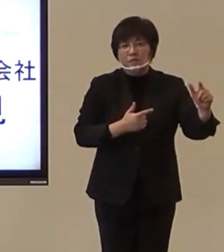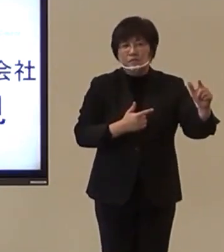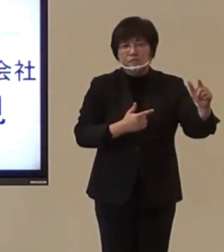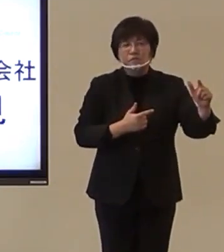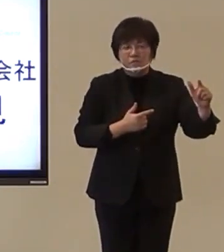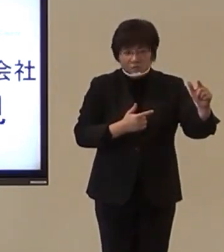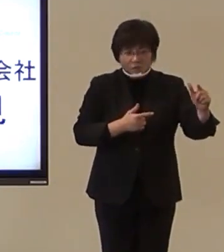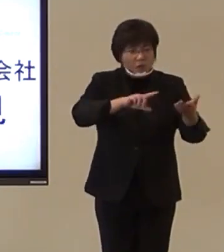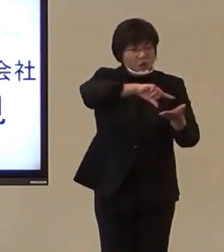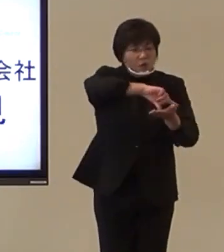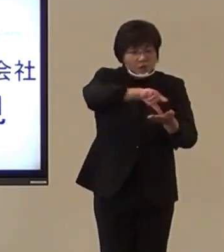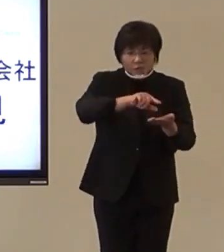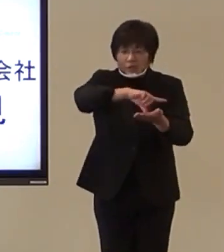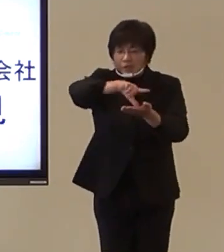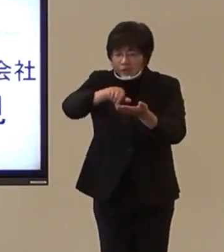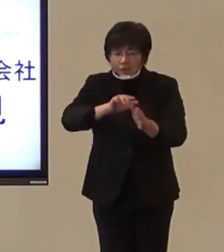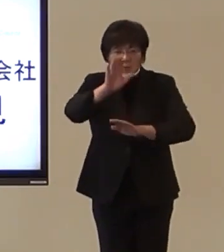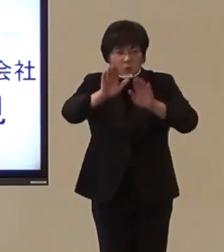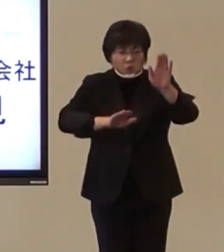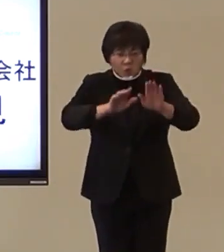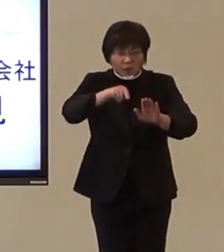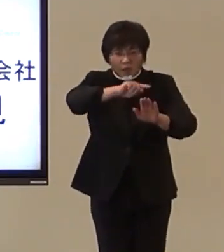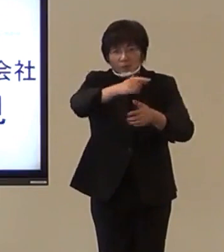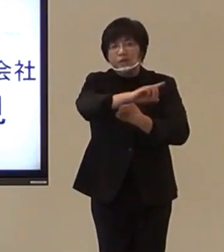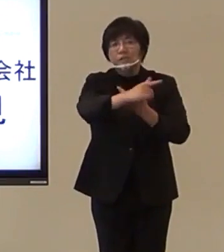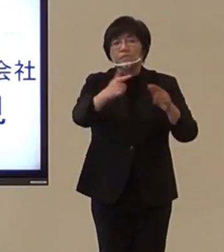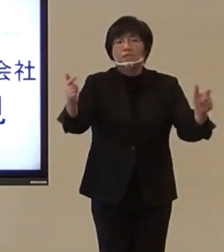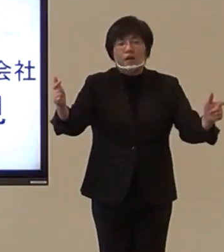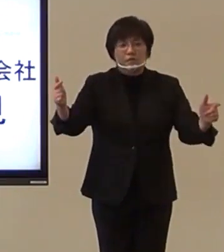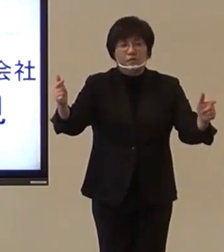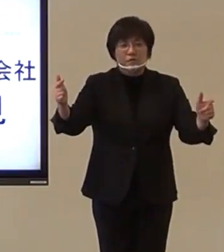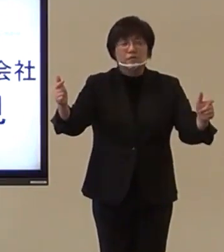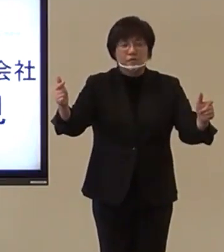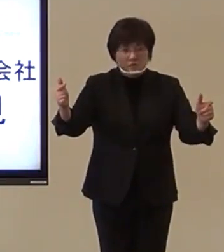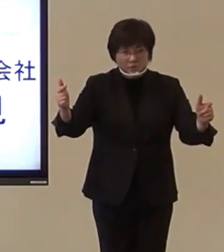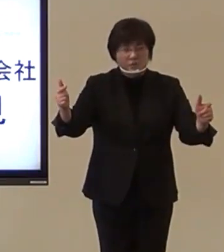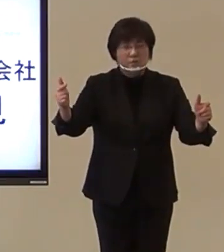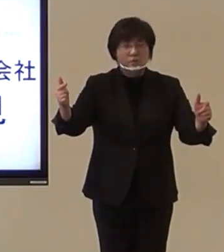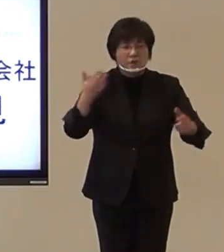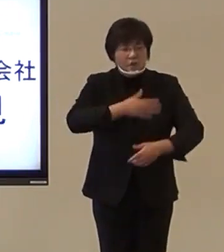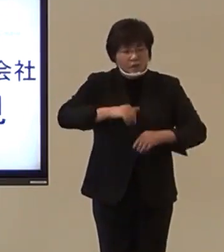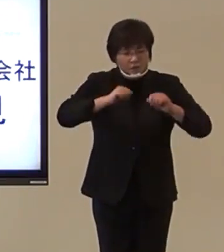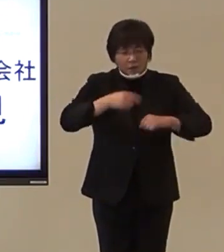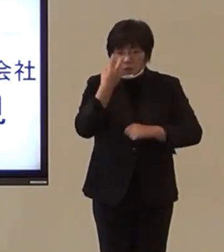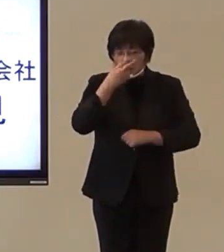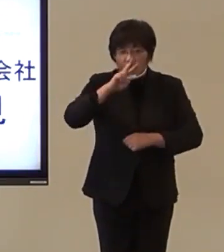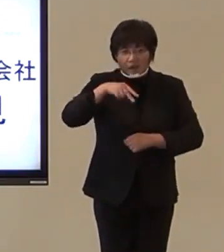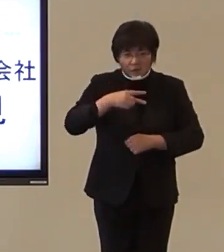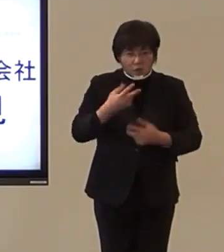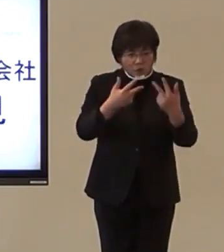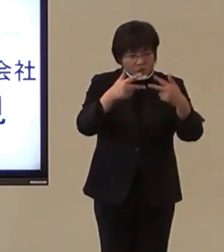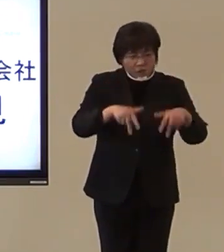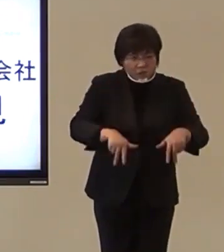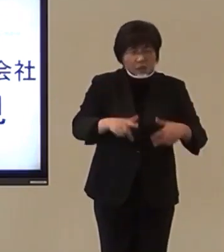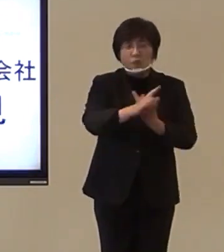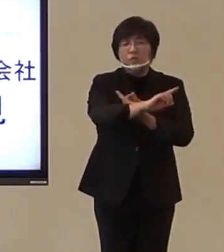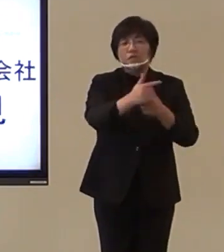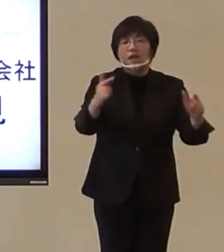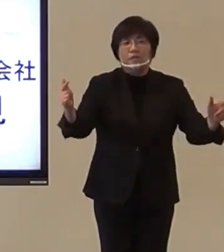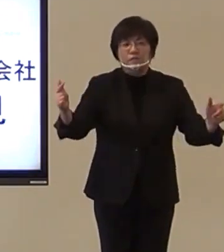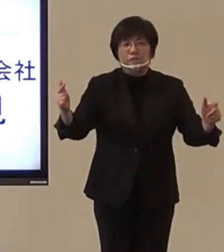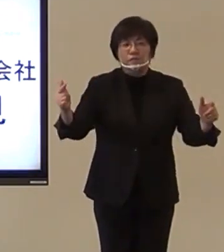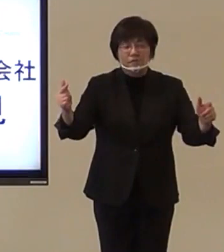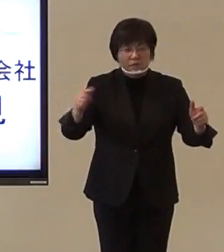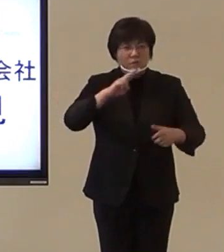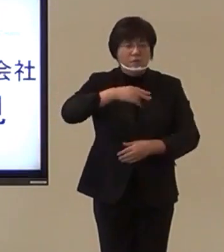てその地域には事情があって、いろんなヘルスケアのシステムが違っておるということを理解しなきゃい